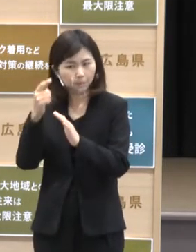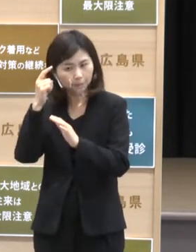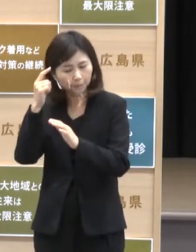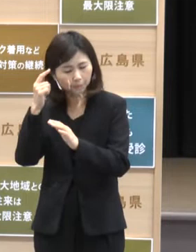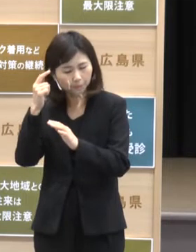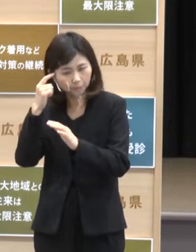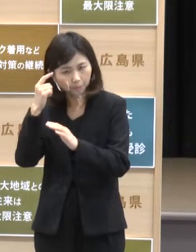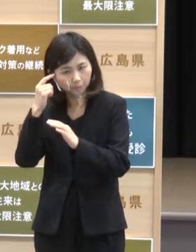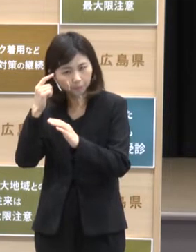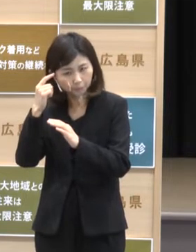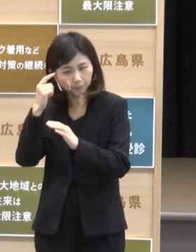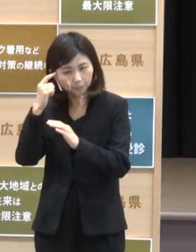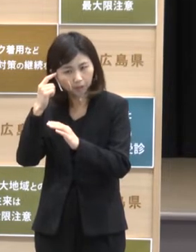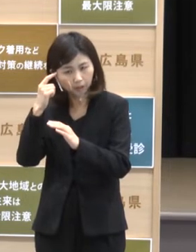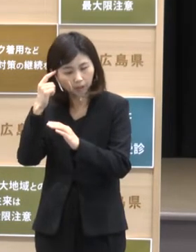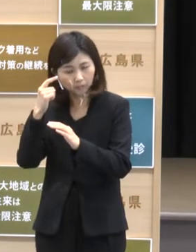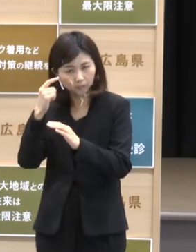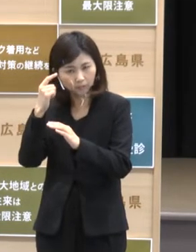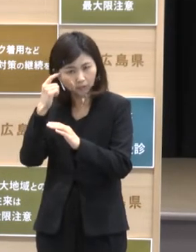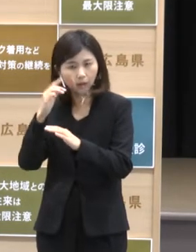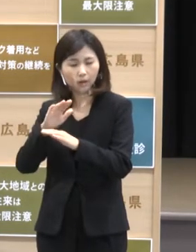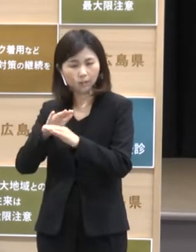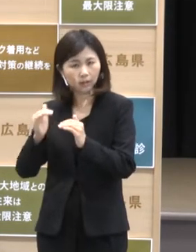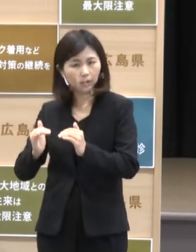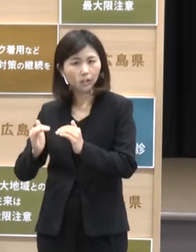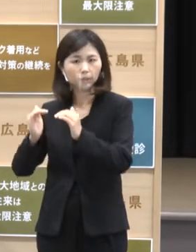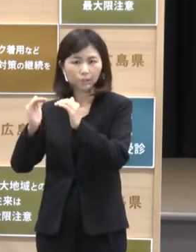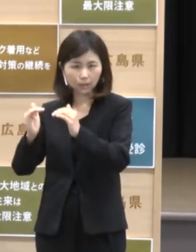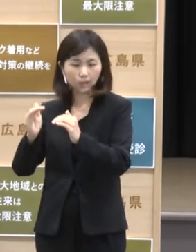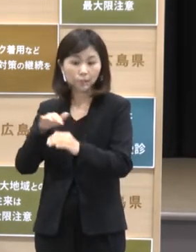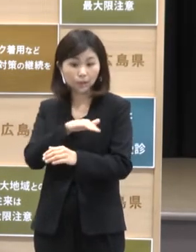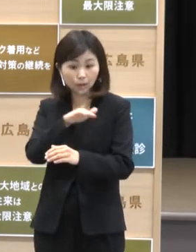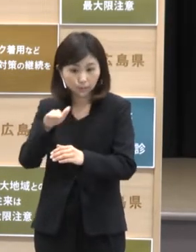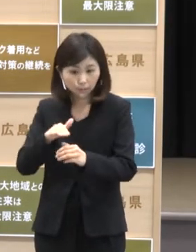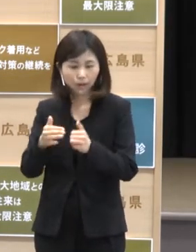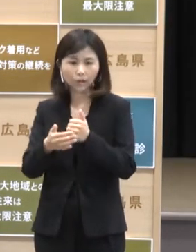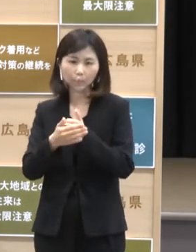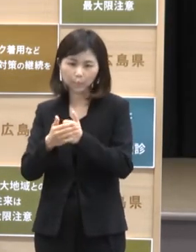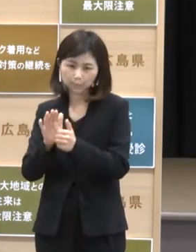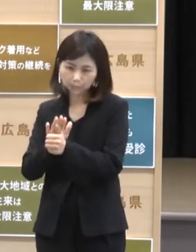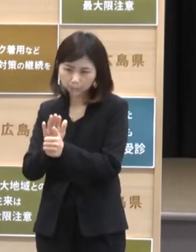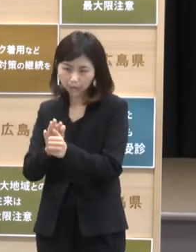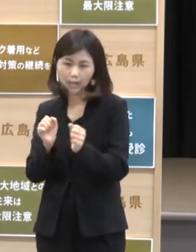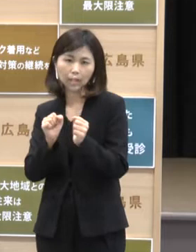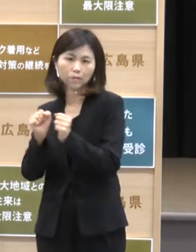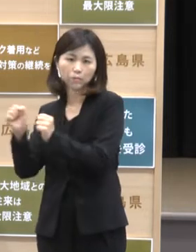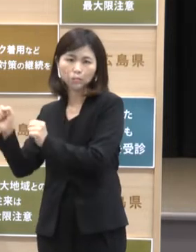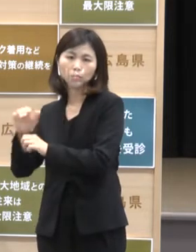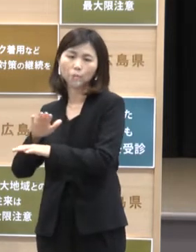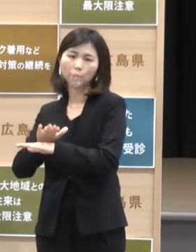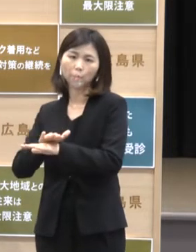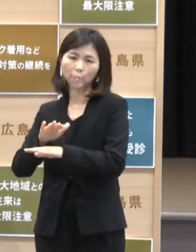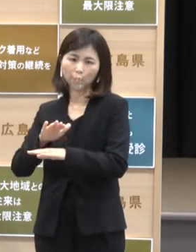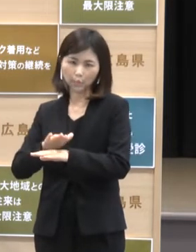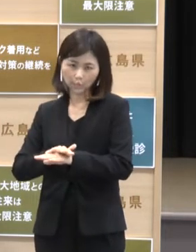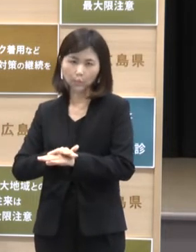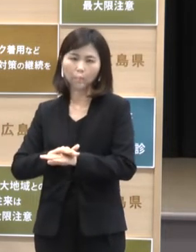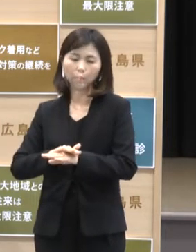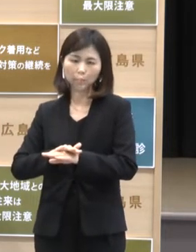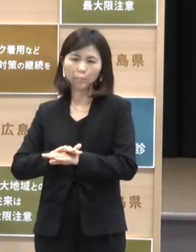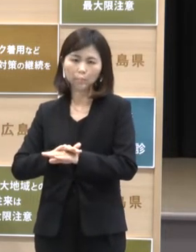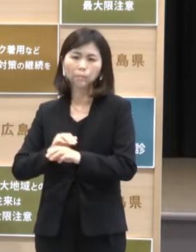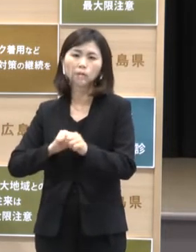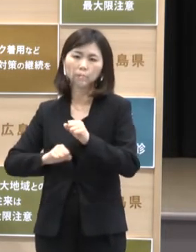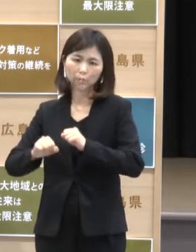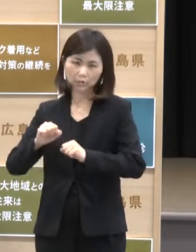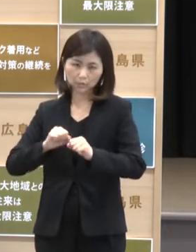いざという時にはですね、行動ができる、そしてみんなで声をかけ合って避難するというですね、そういうことを取り組みたいと思っ